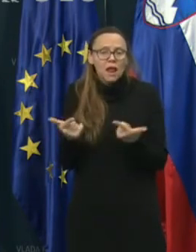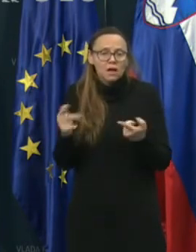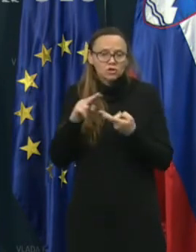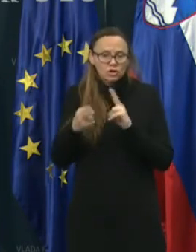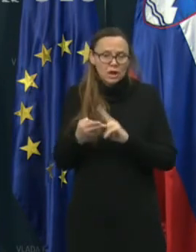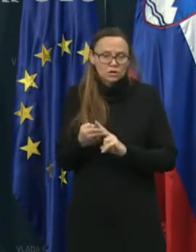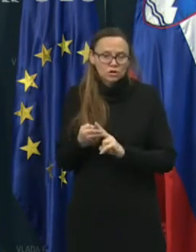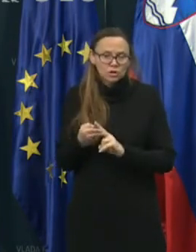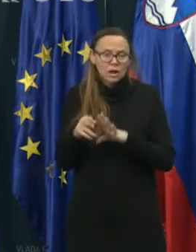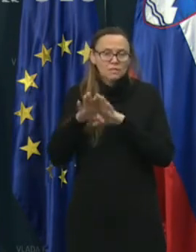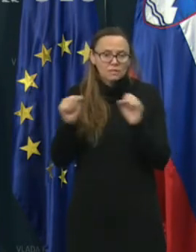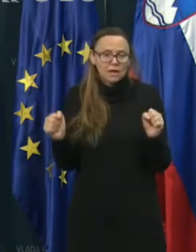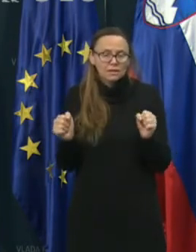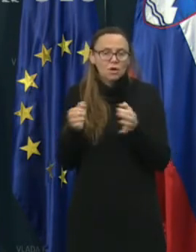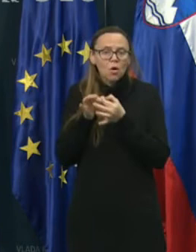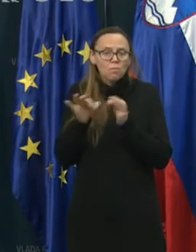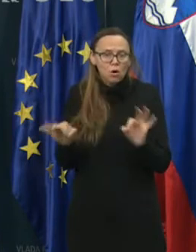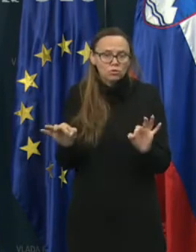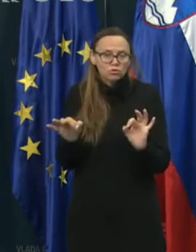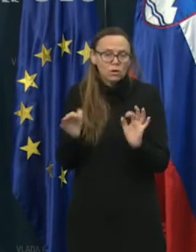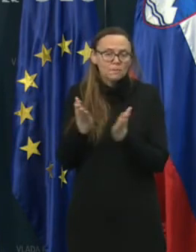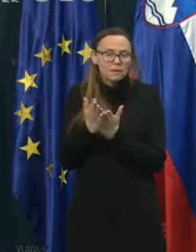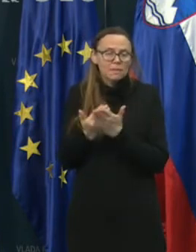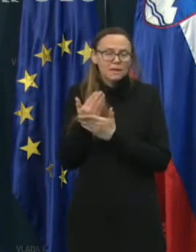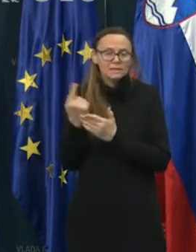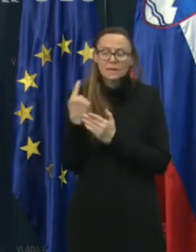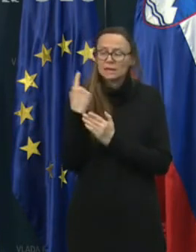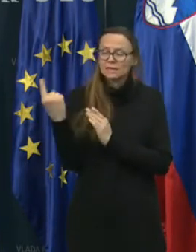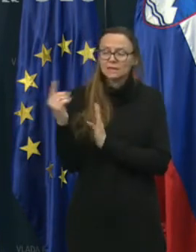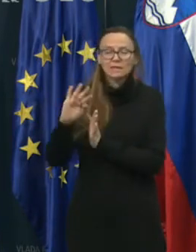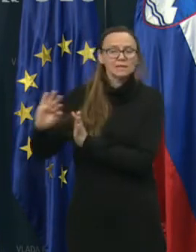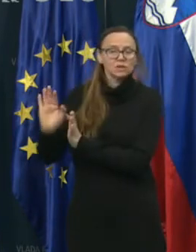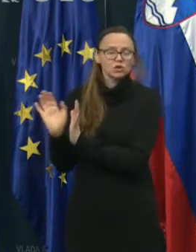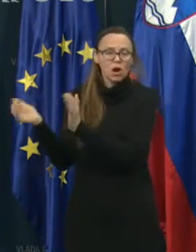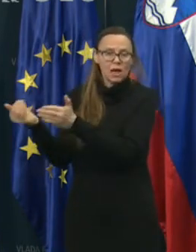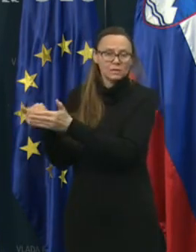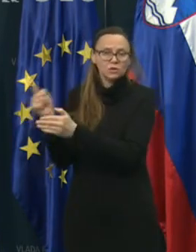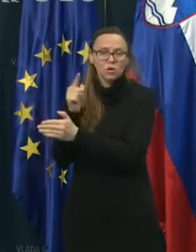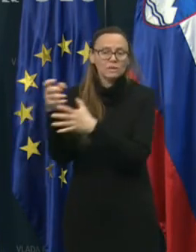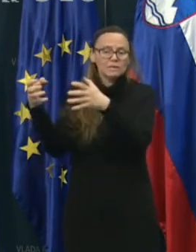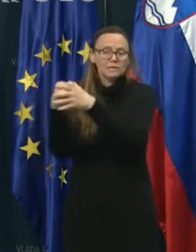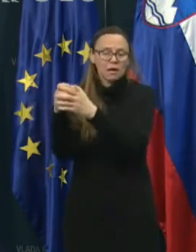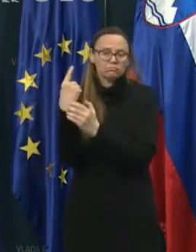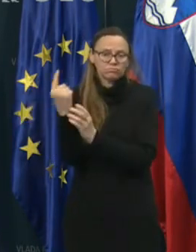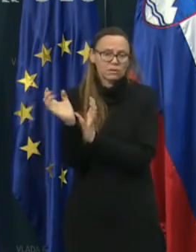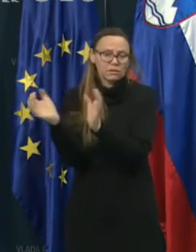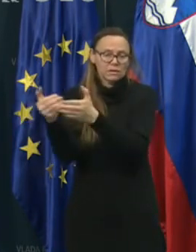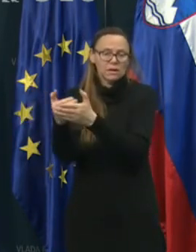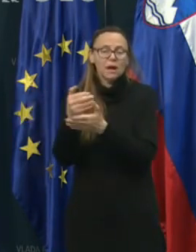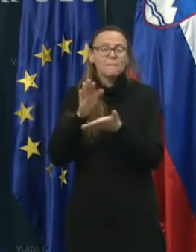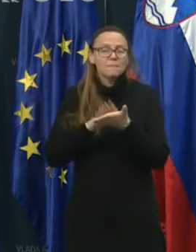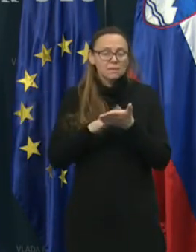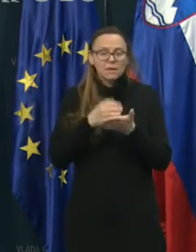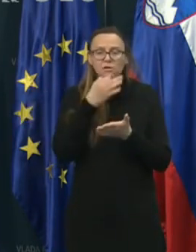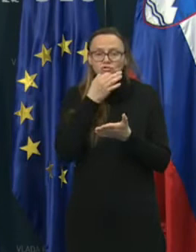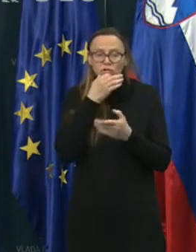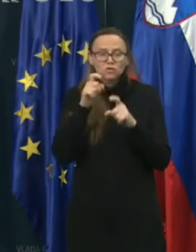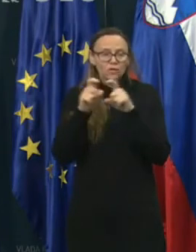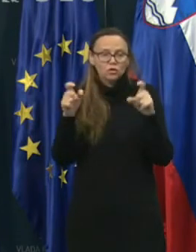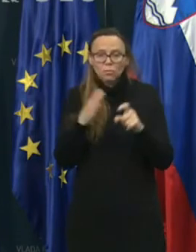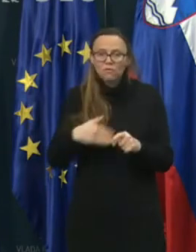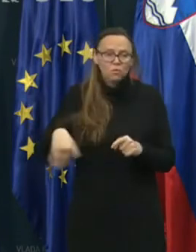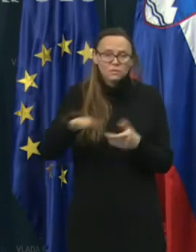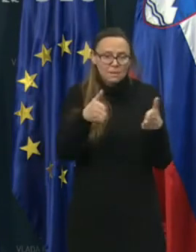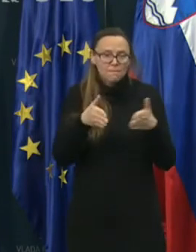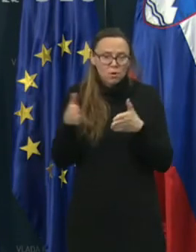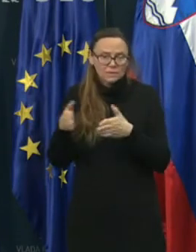način naredijo prostor primeren za izolacijo in za kohortno izolacijo. Kajti v primeru, da so v domovih vse